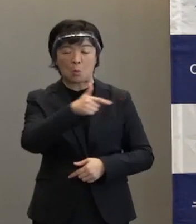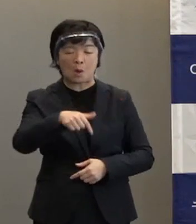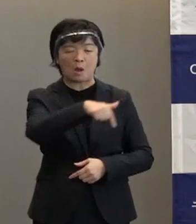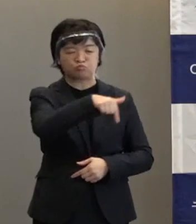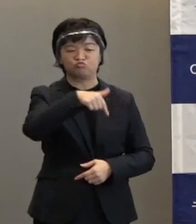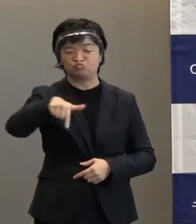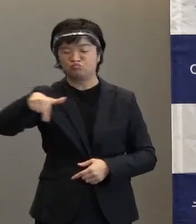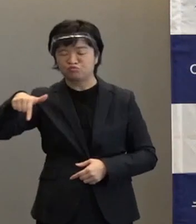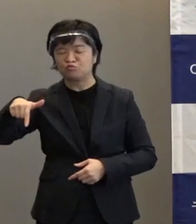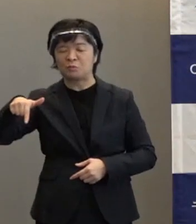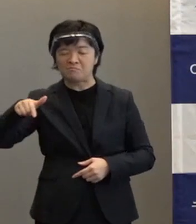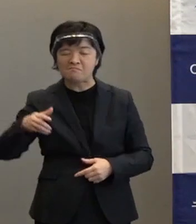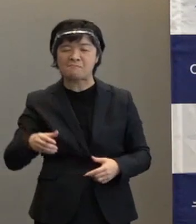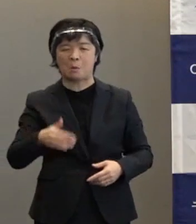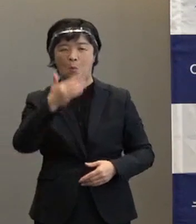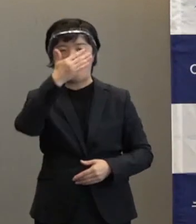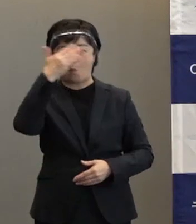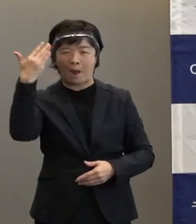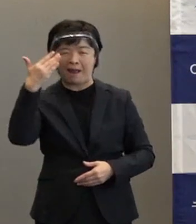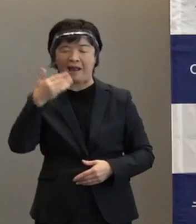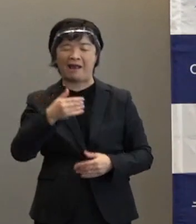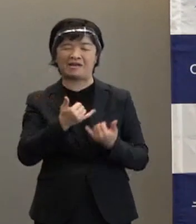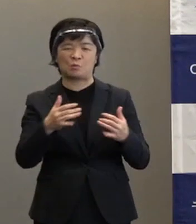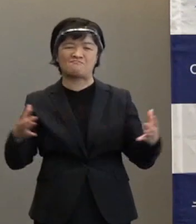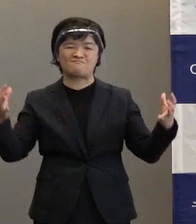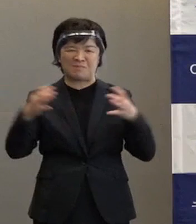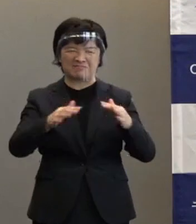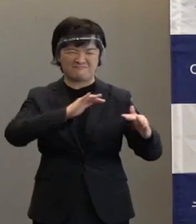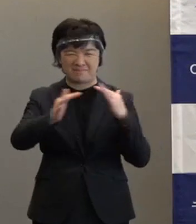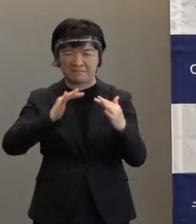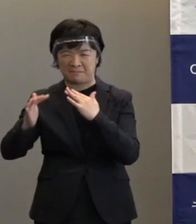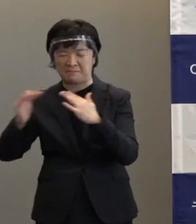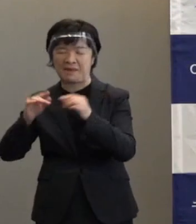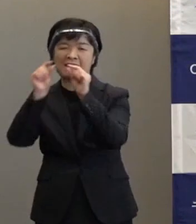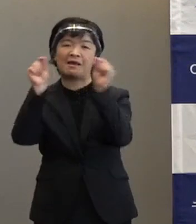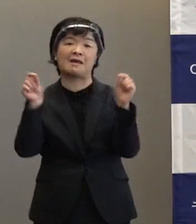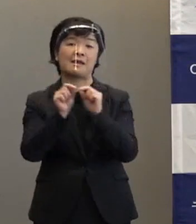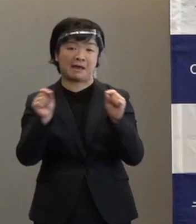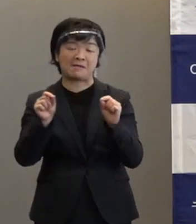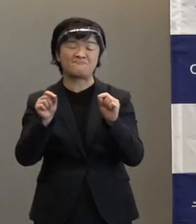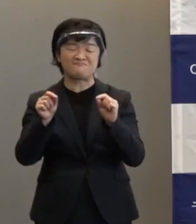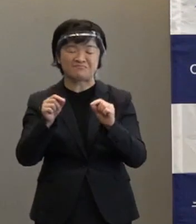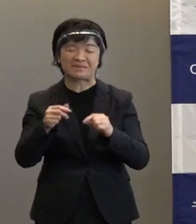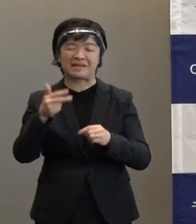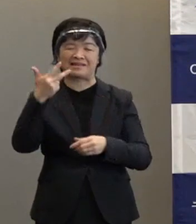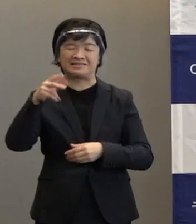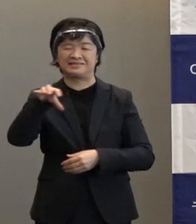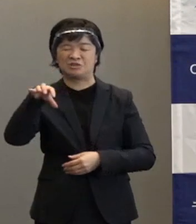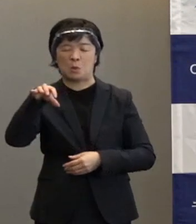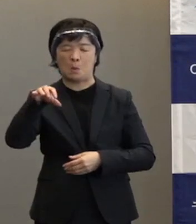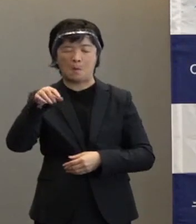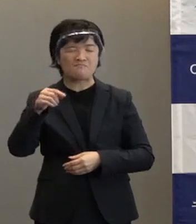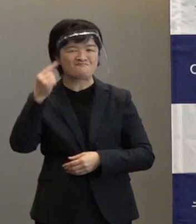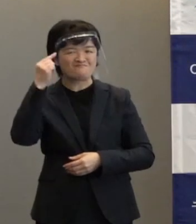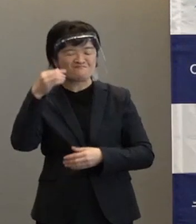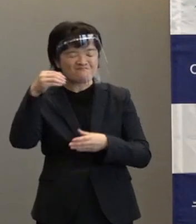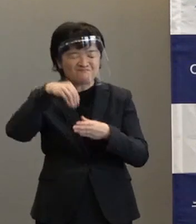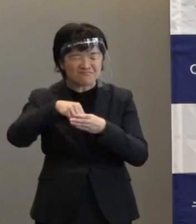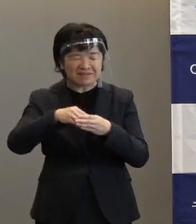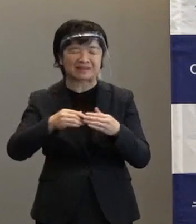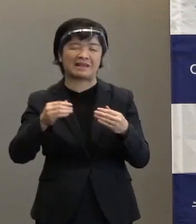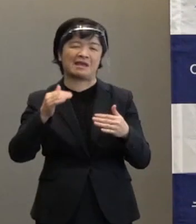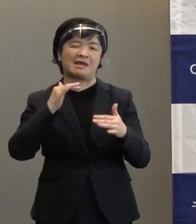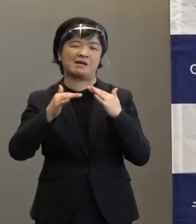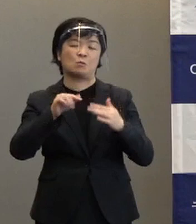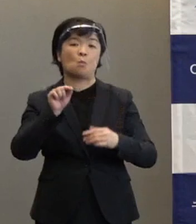な県庁の若手職員の目でですね、議論をしてマーケティングを含めて考えてくれたというのはですね、県庁